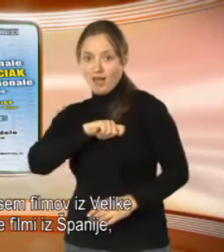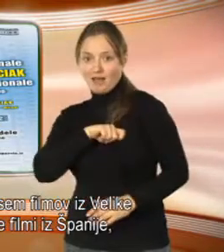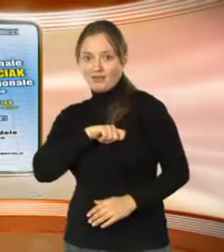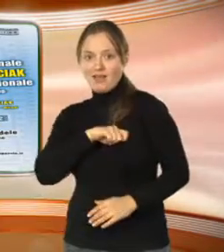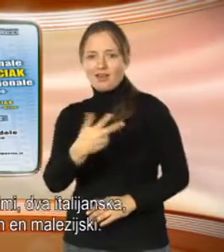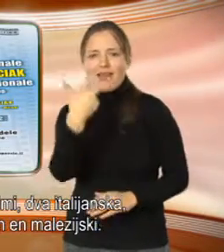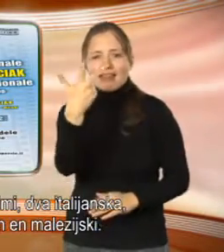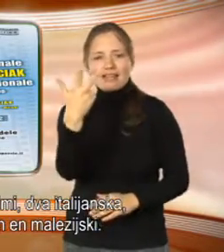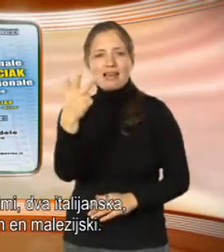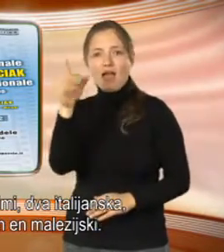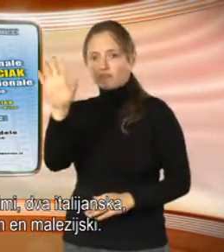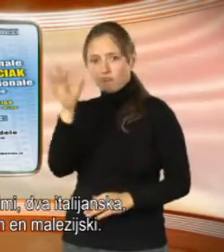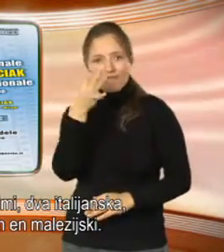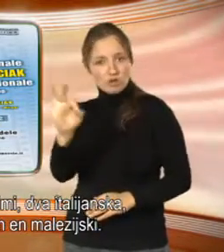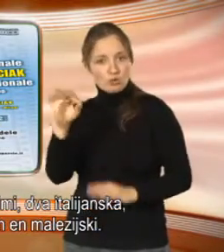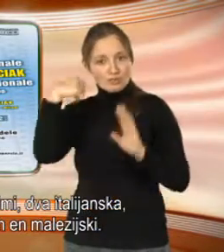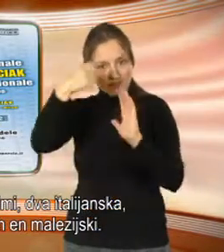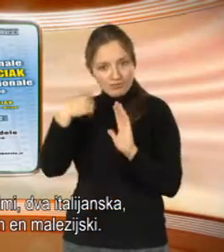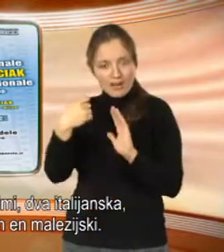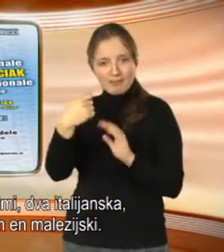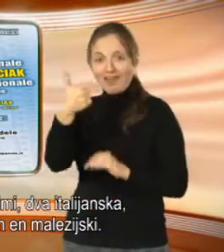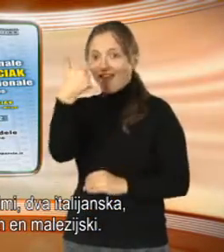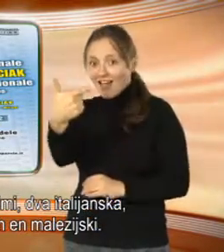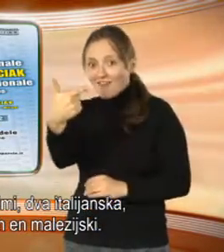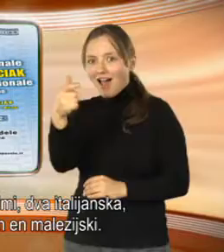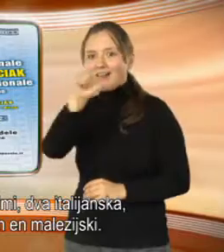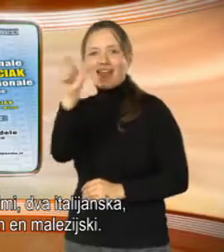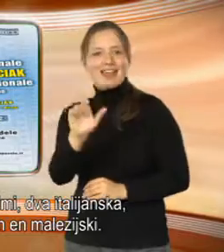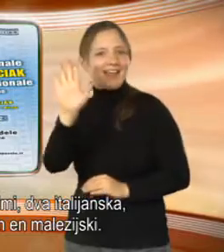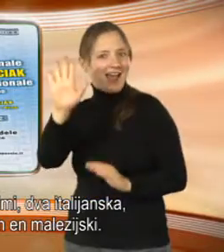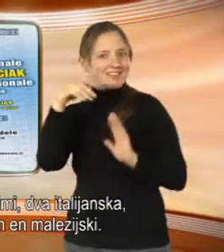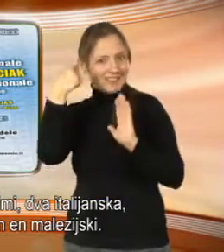filmi, 2 italijanska, 1 nemški in 1 malezijski.